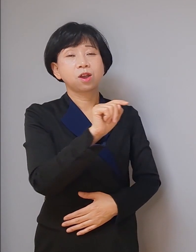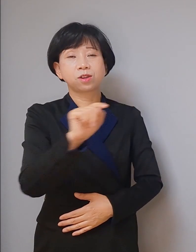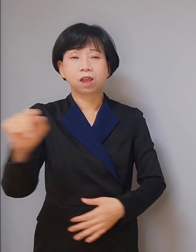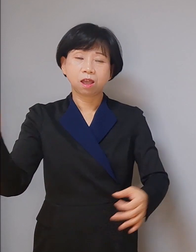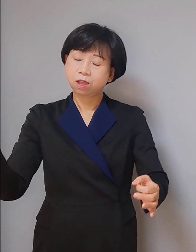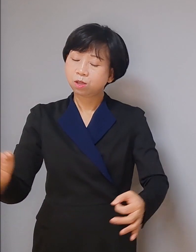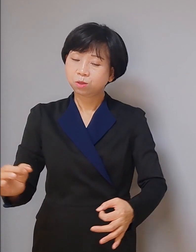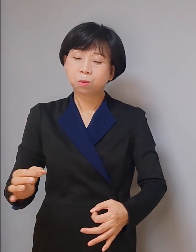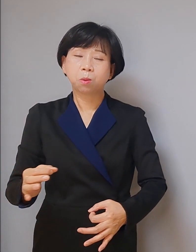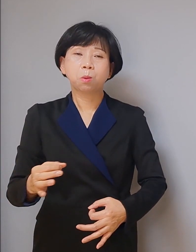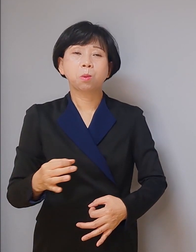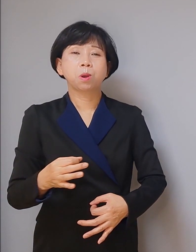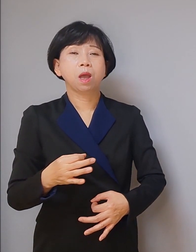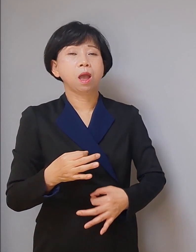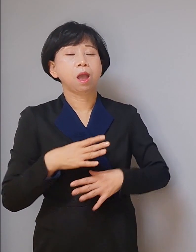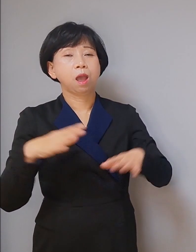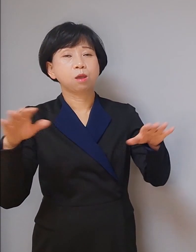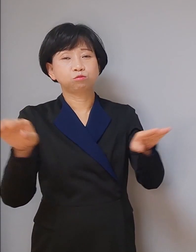찬양하여라.